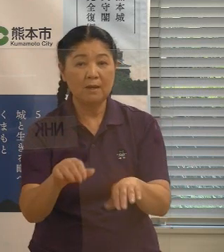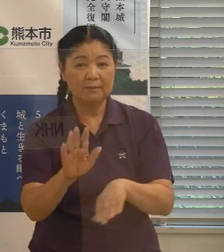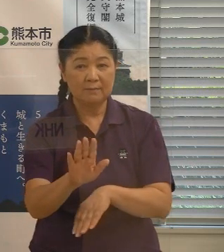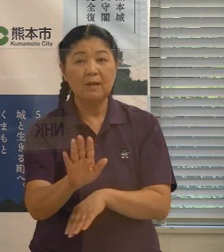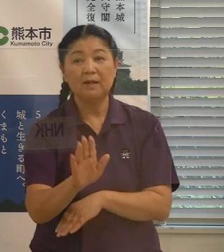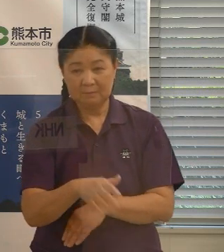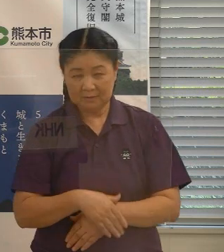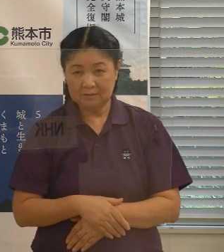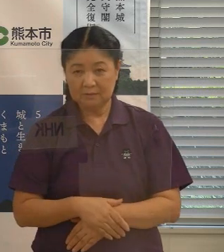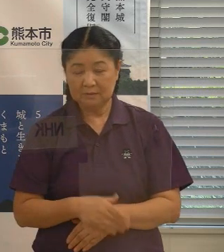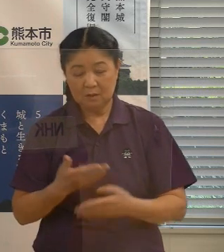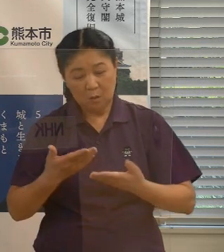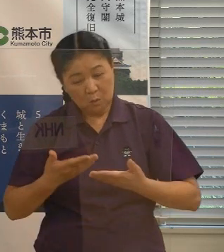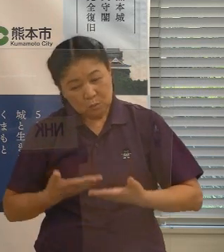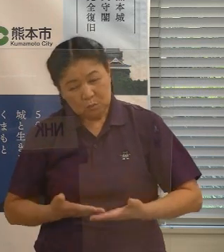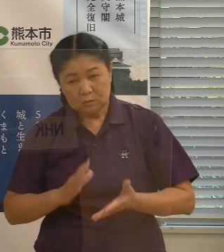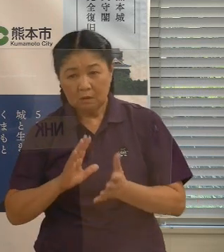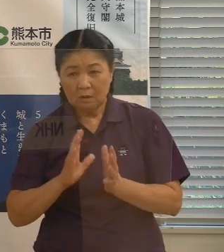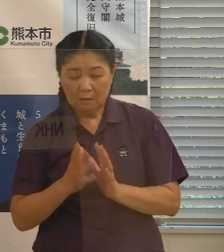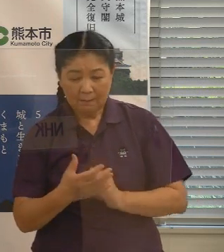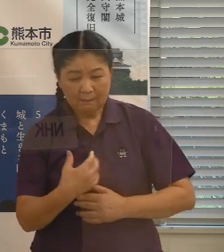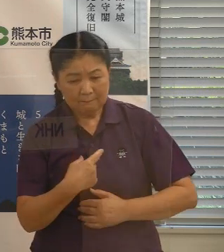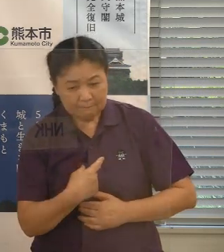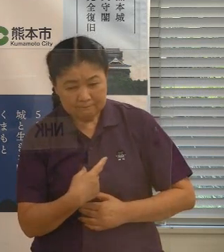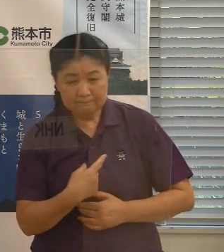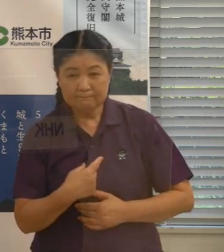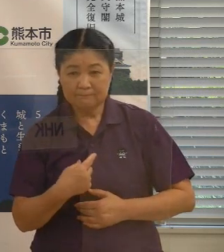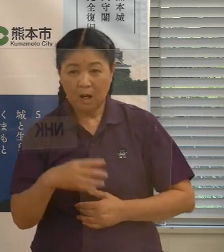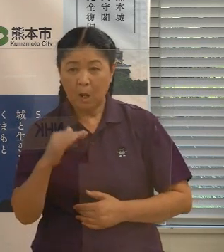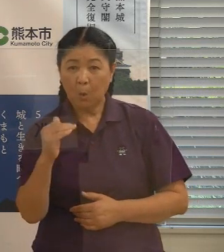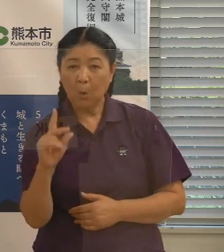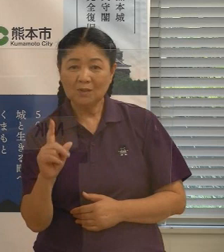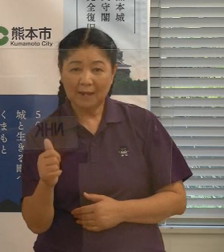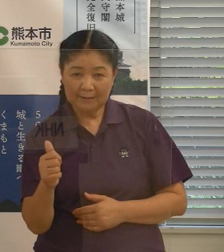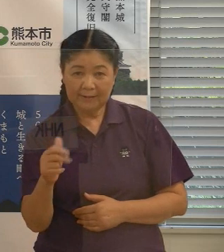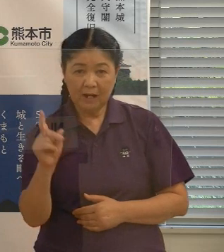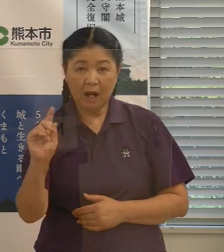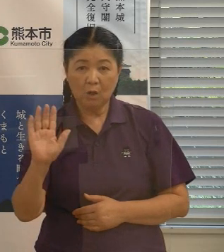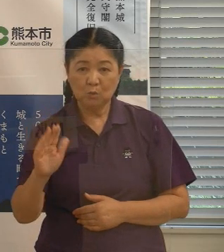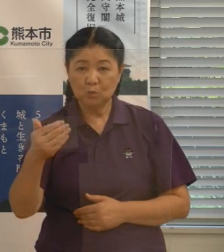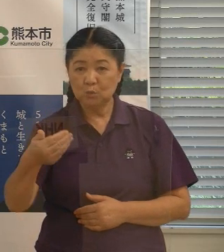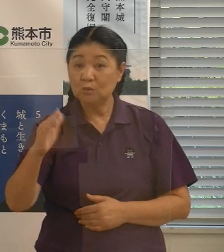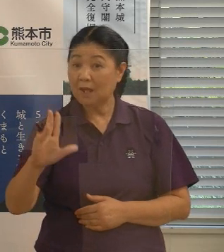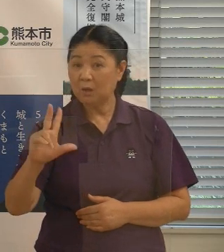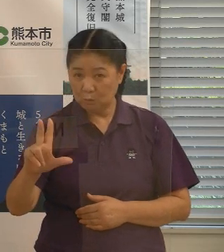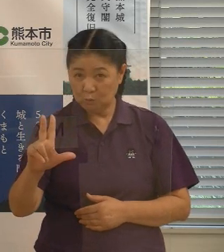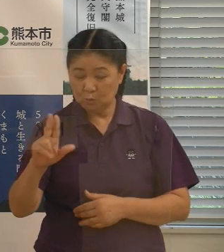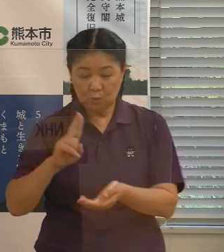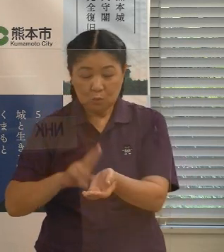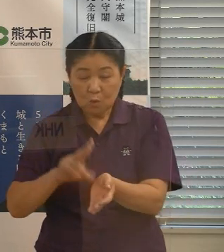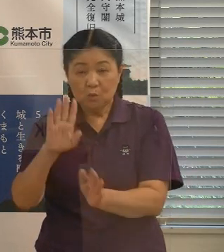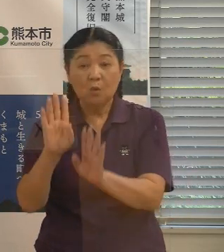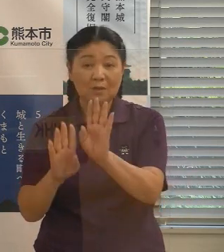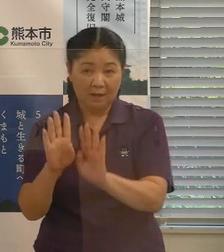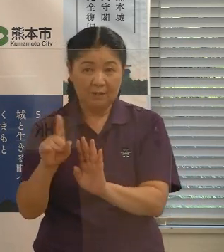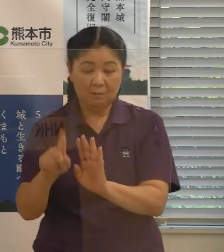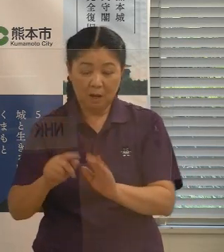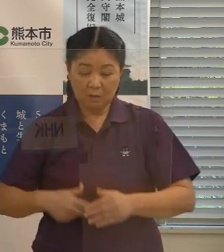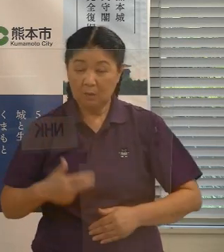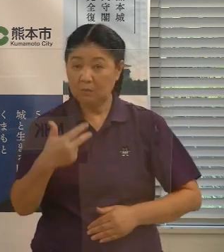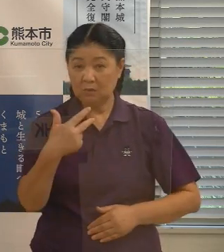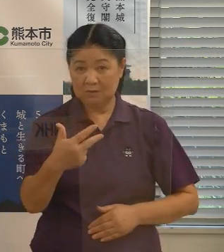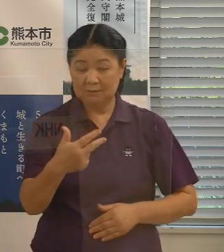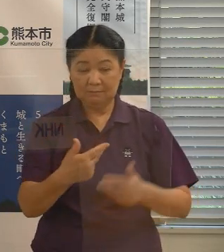また重症化防止が期待をされます抗体カクテル療法につきましては、本市におい